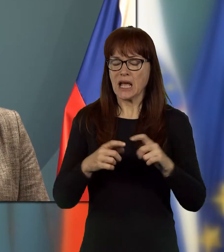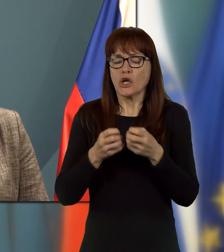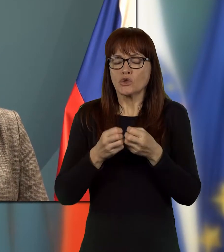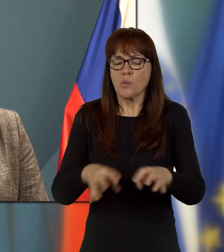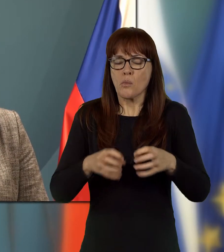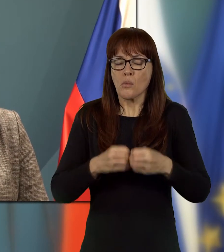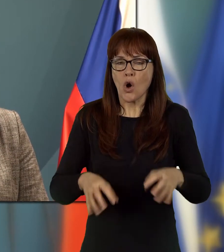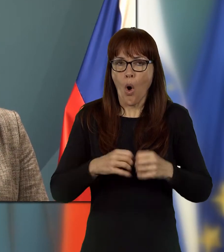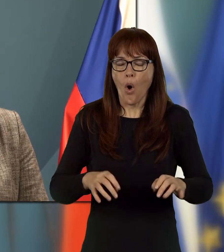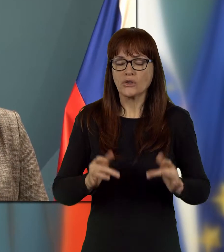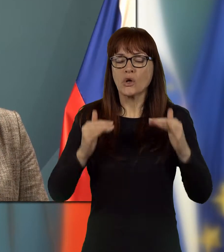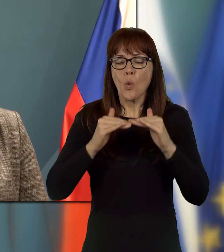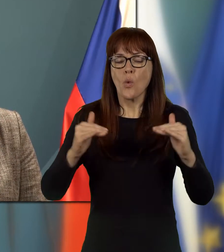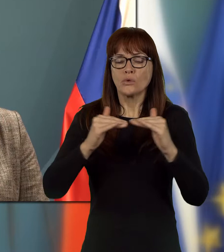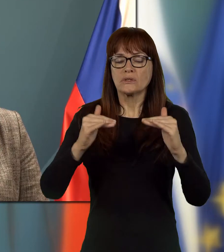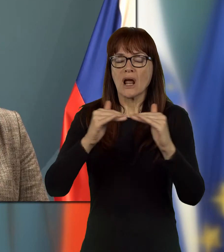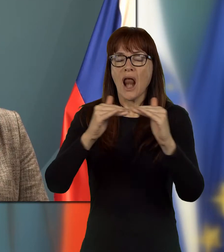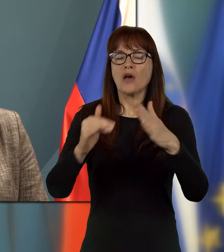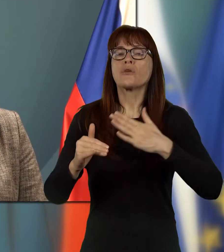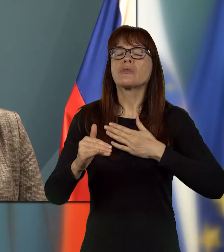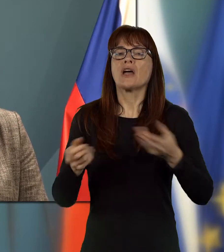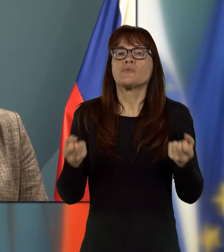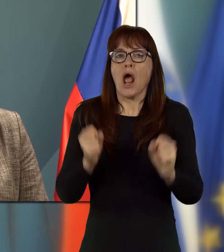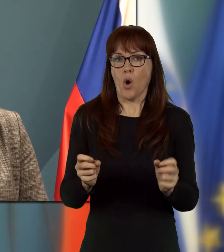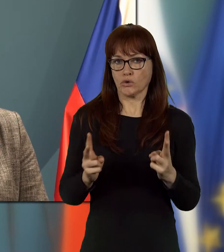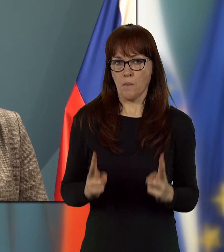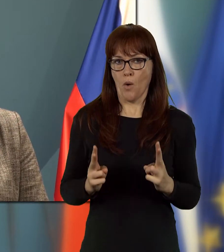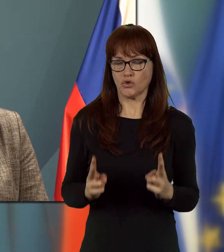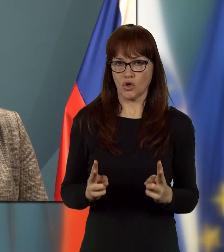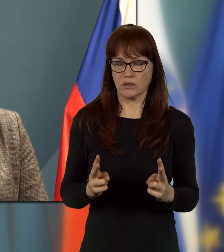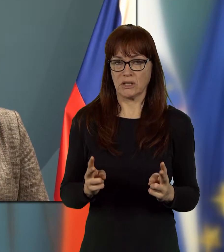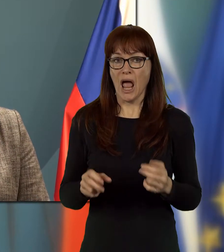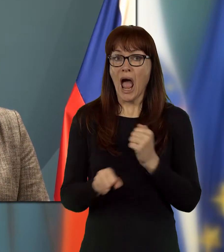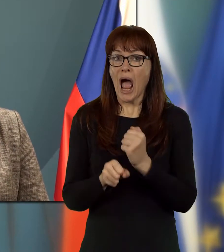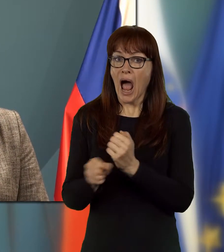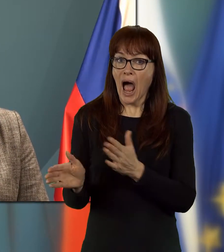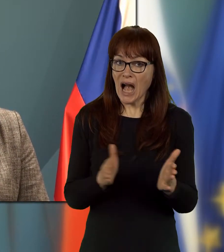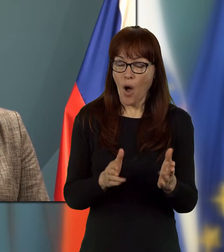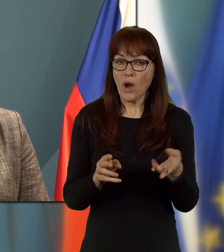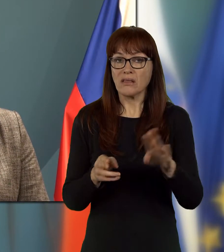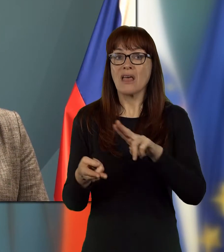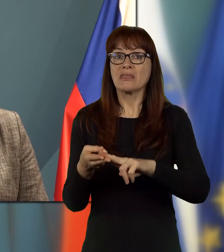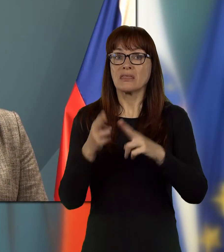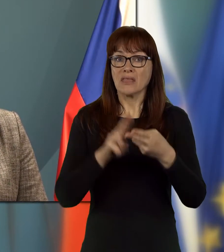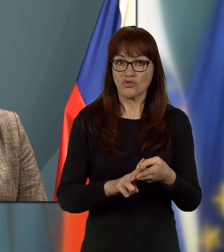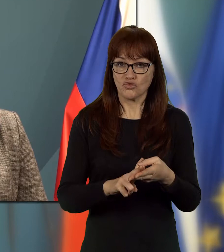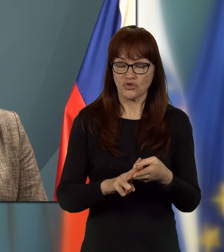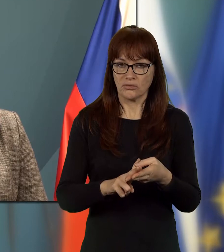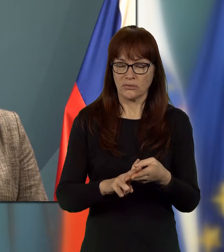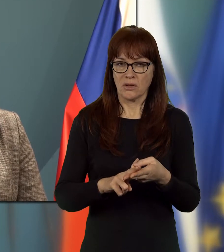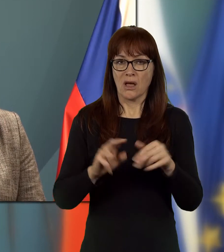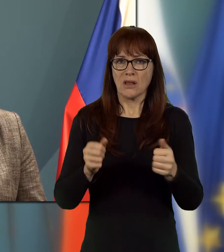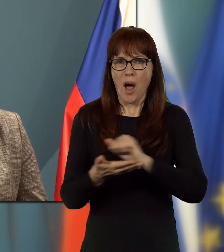jih sproščati v skladu z našimi ekonomskimi možnostmi. Ravnati na način,